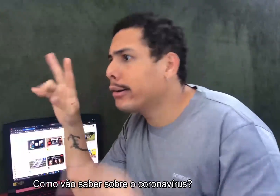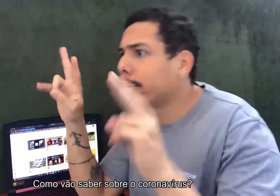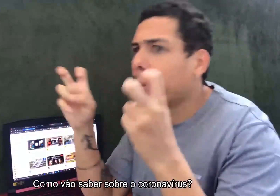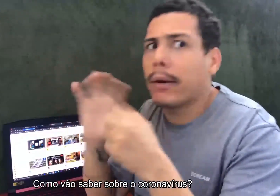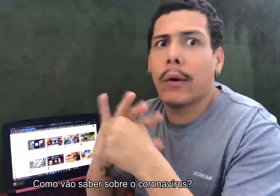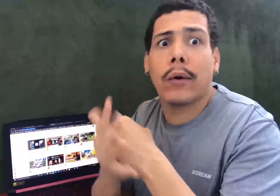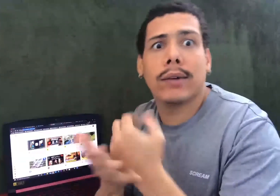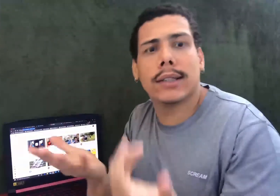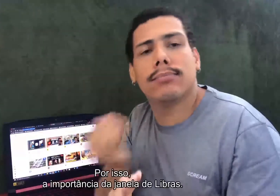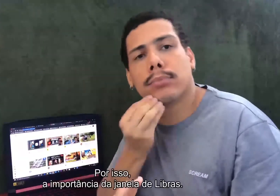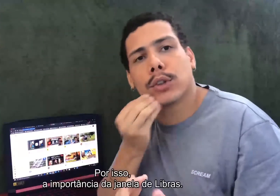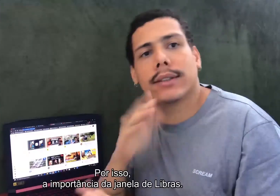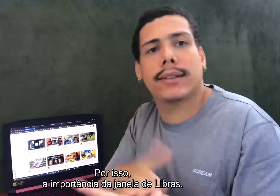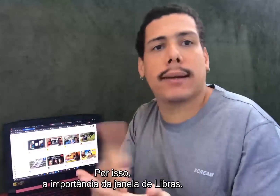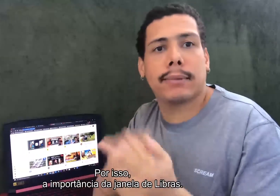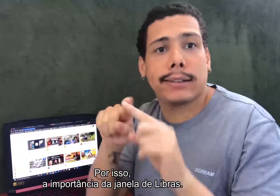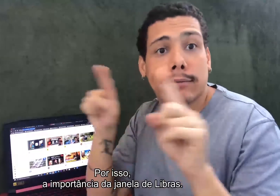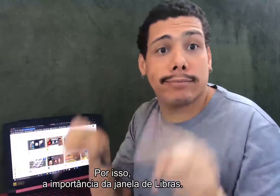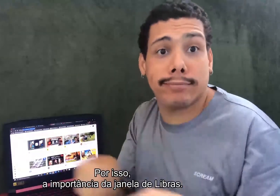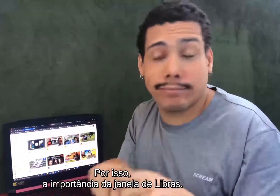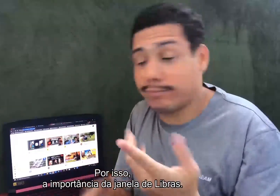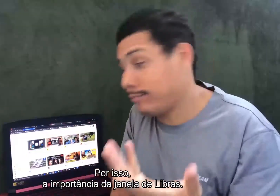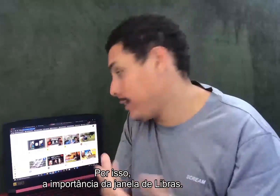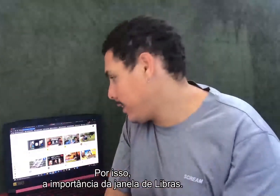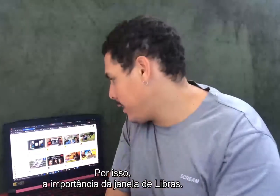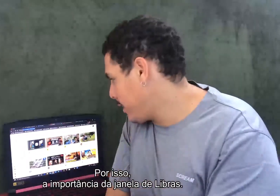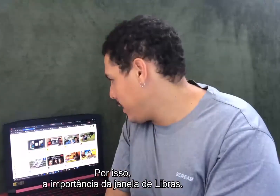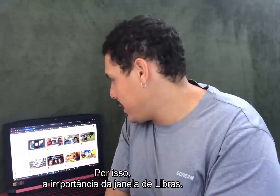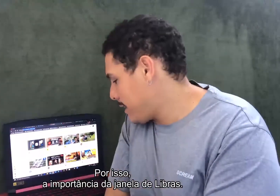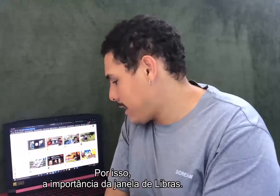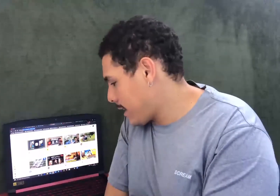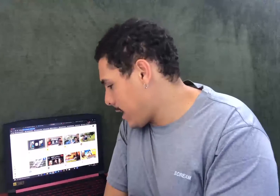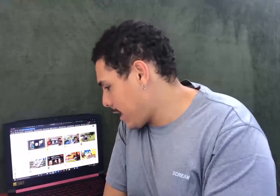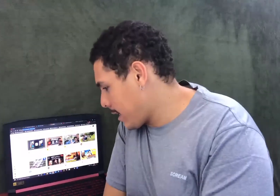coronavírus? Por isso, a importância da janela de Libras.